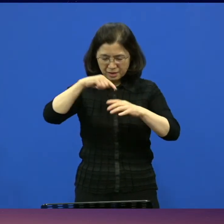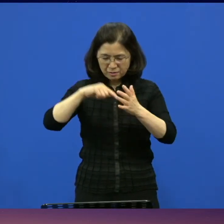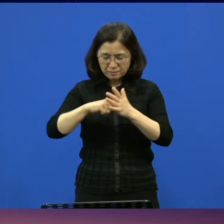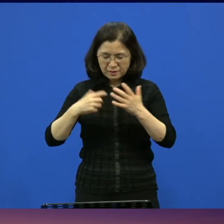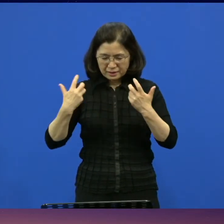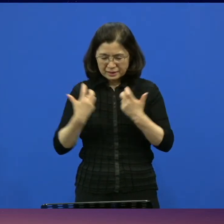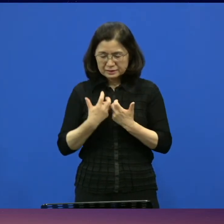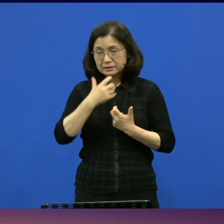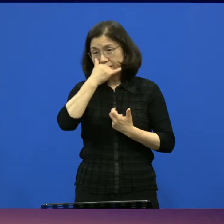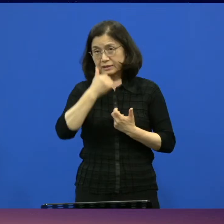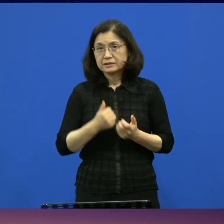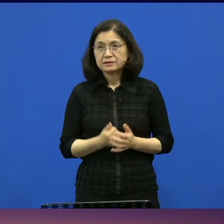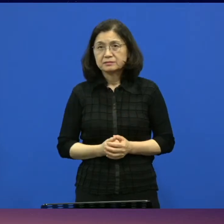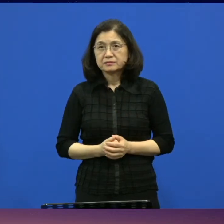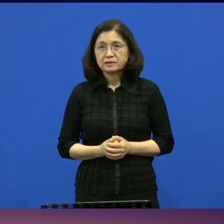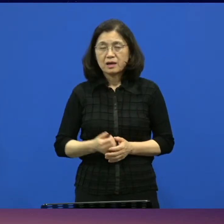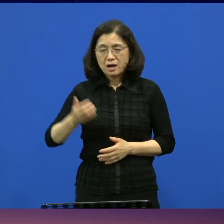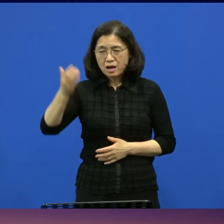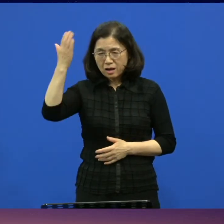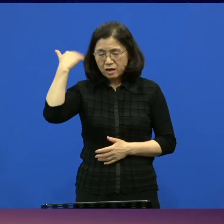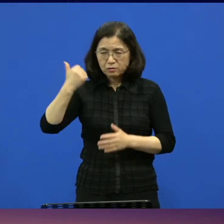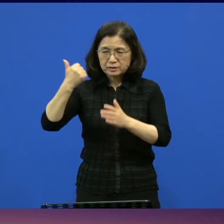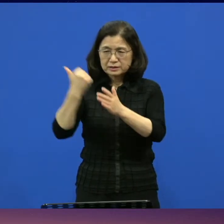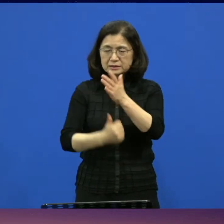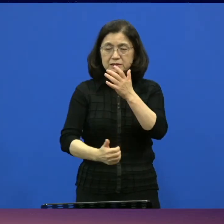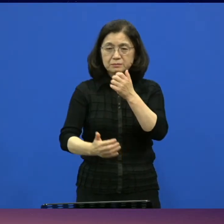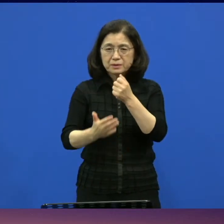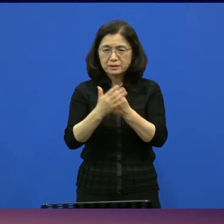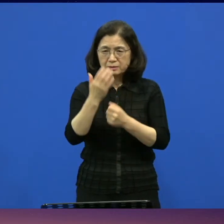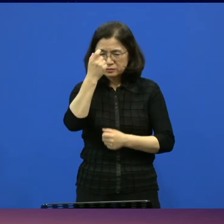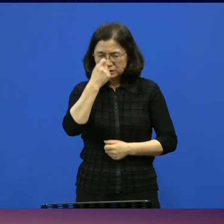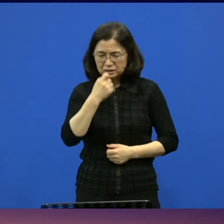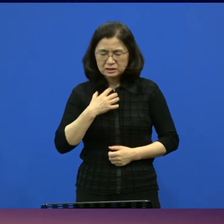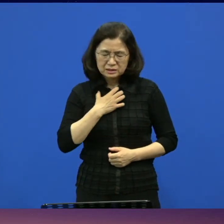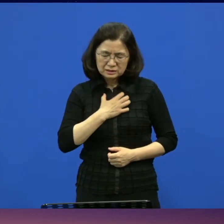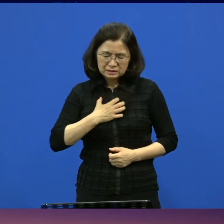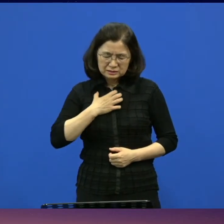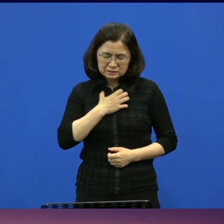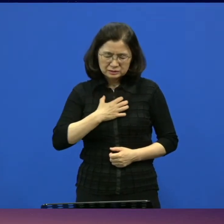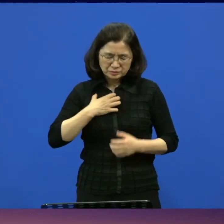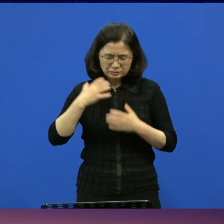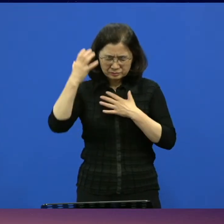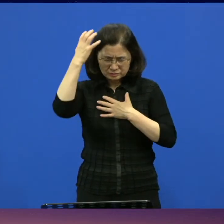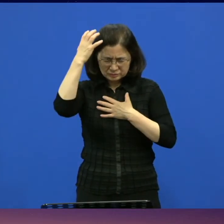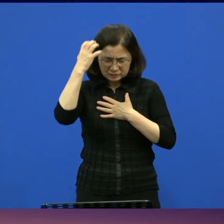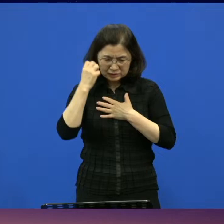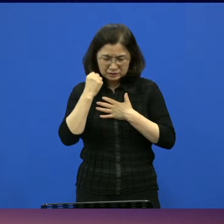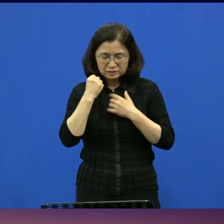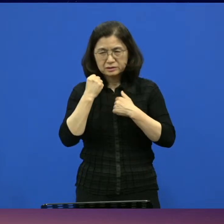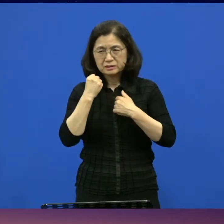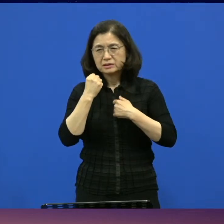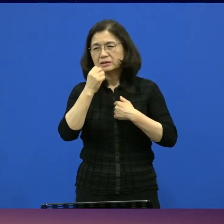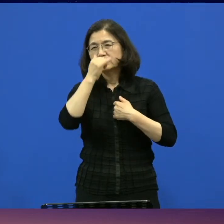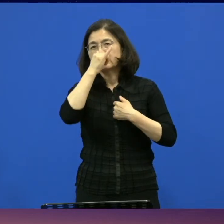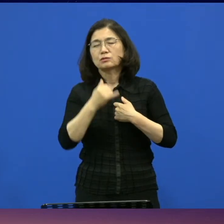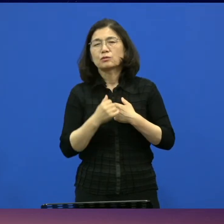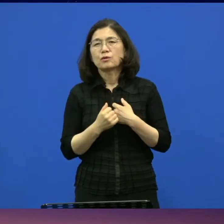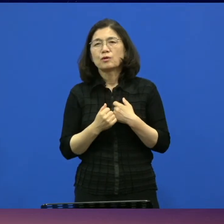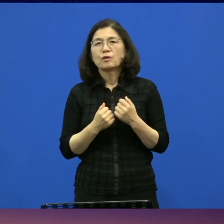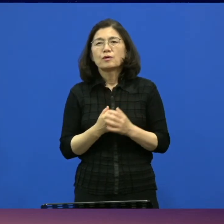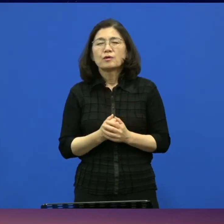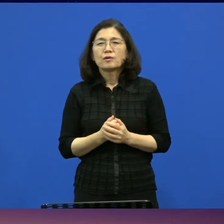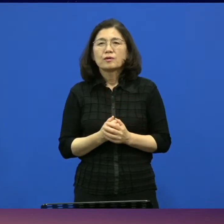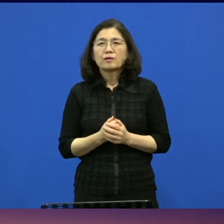그런 과거의 어떤 실패로 인한 슬픔이 우리 자신을 사로잡고 있는 거예요. 그래서 우리의 감정마저도